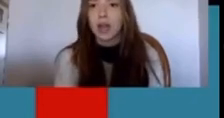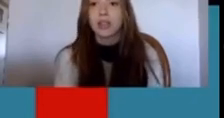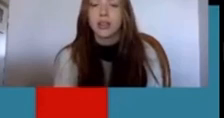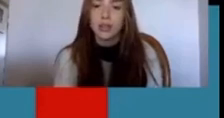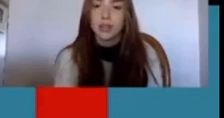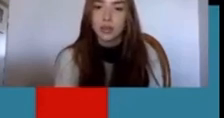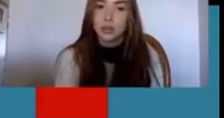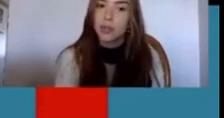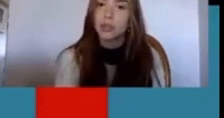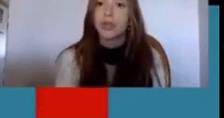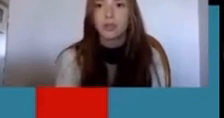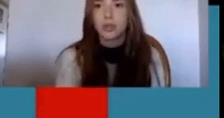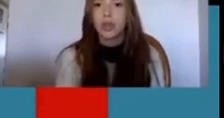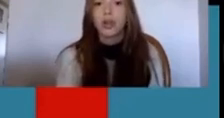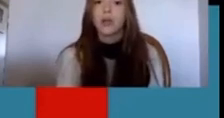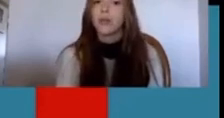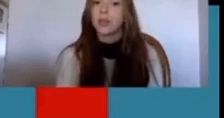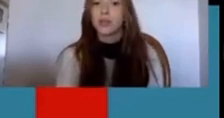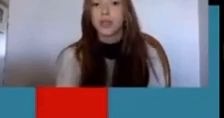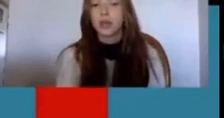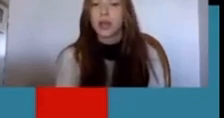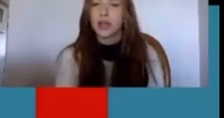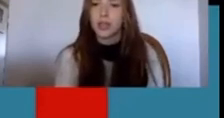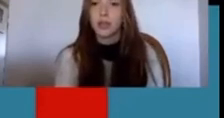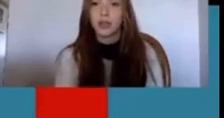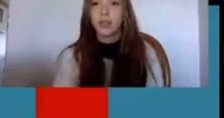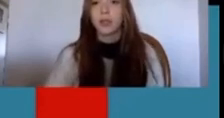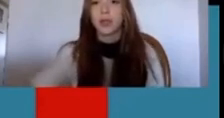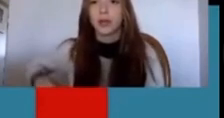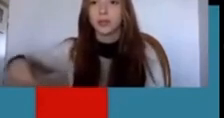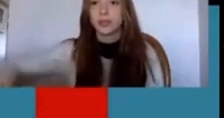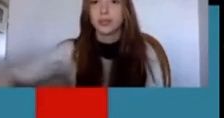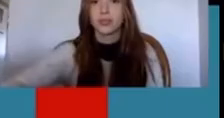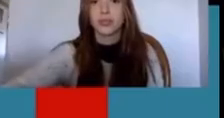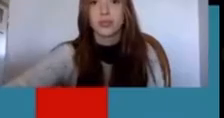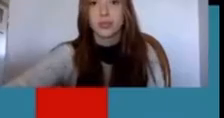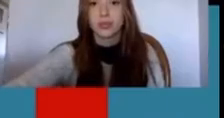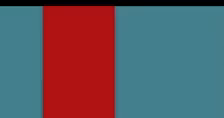se trata da educação de uma pessoa surda, mesmo sendo uma garantia prevista por lei.